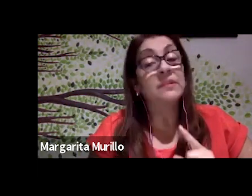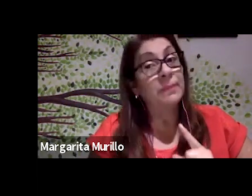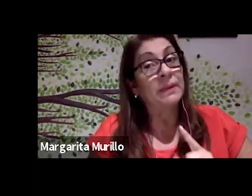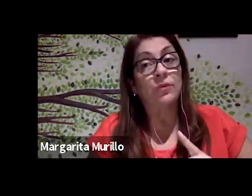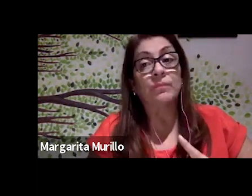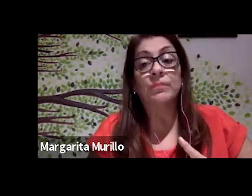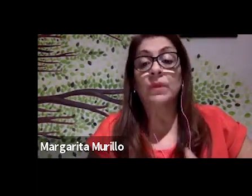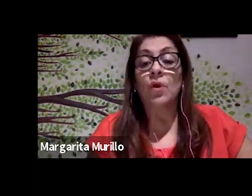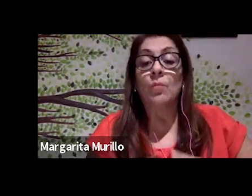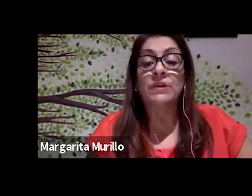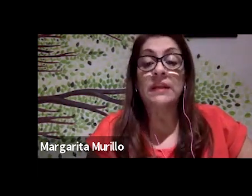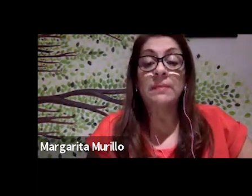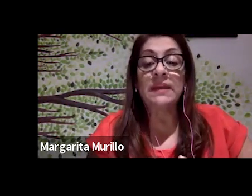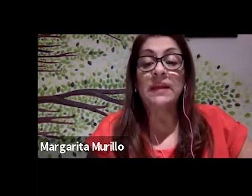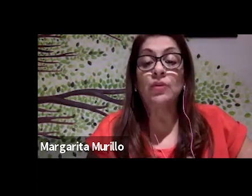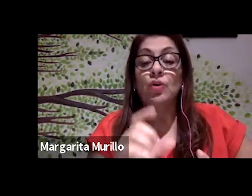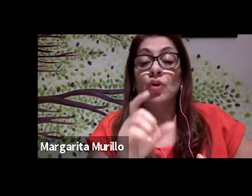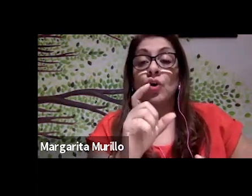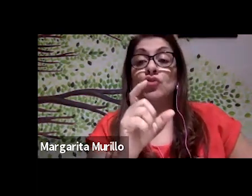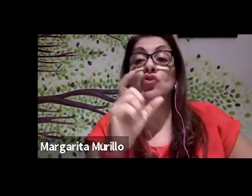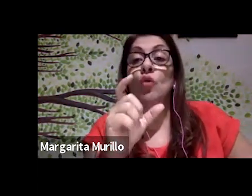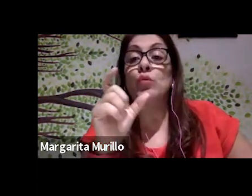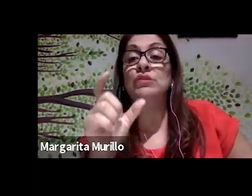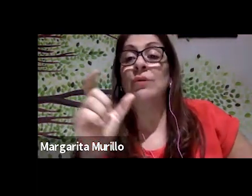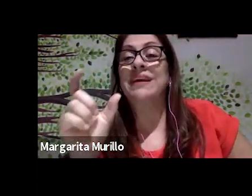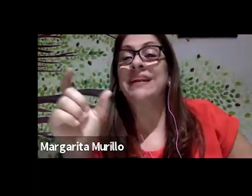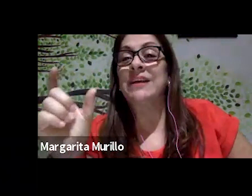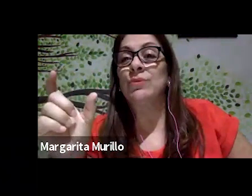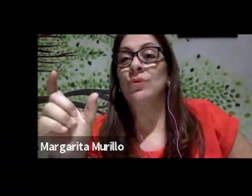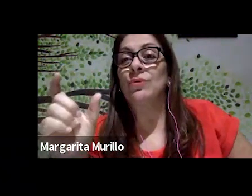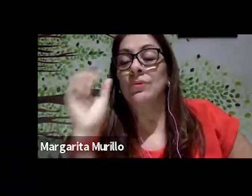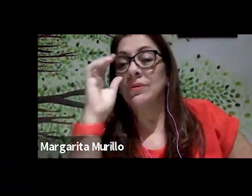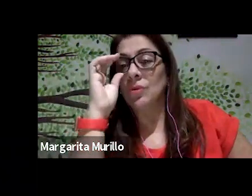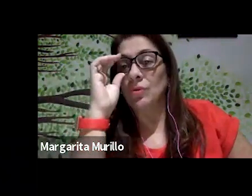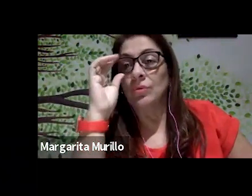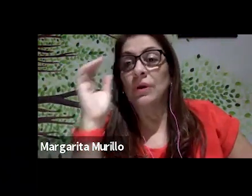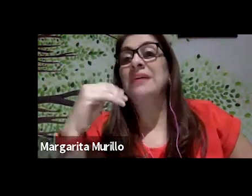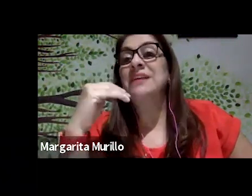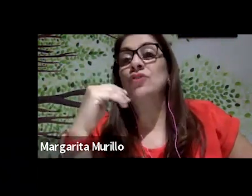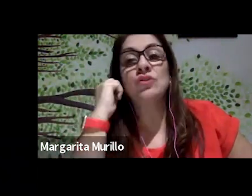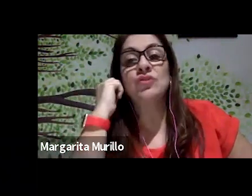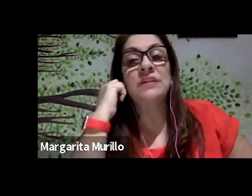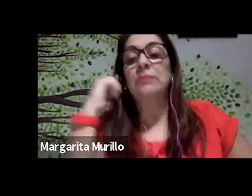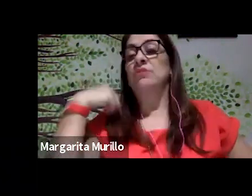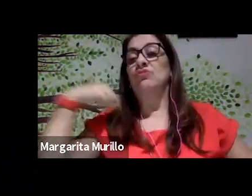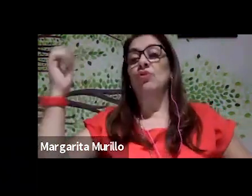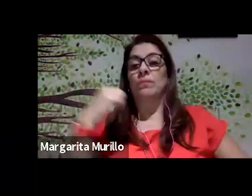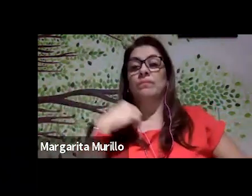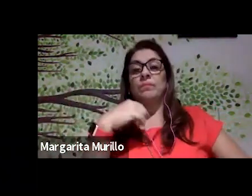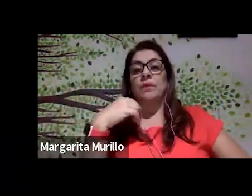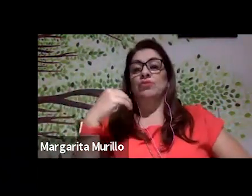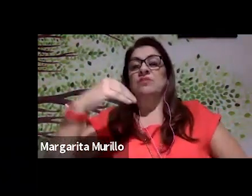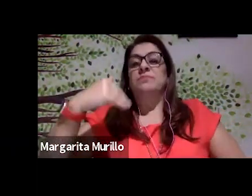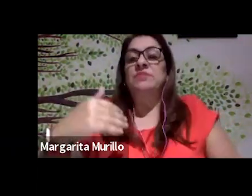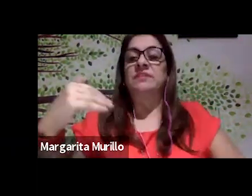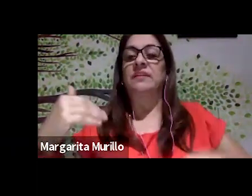es ese es el ese es el peligro porque el imaginario no Busca un equilibrio no Ah es que todos hoy andamos de rojo